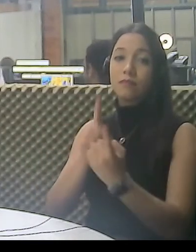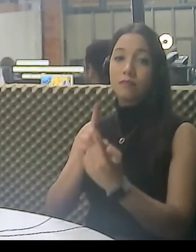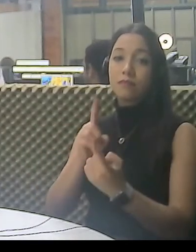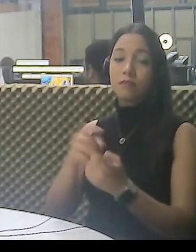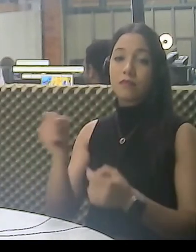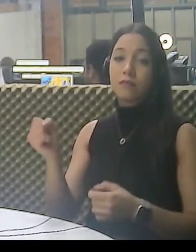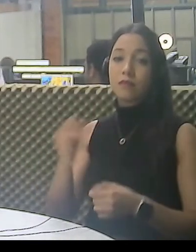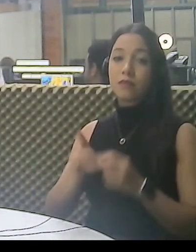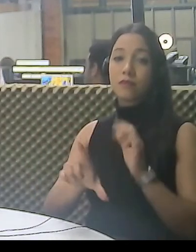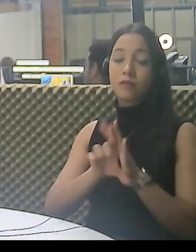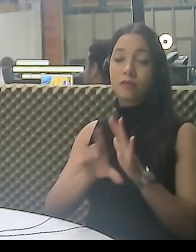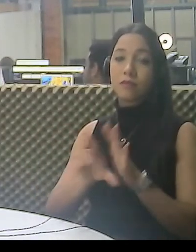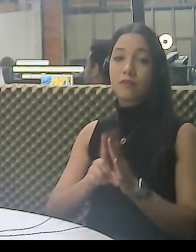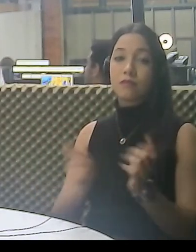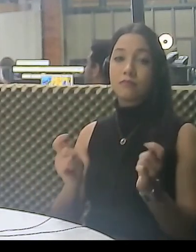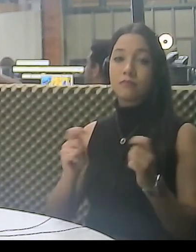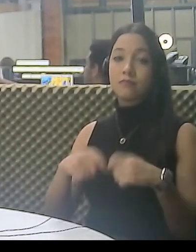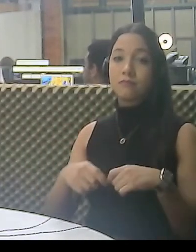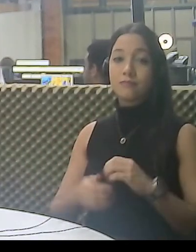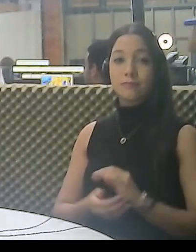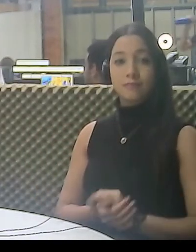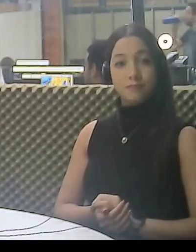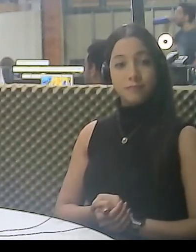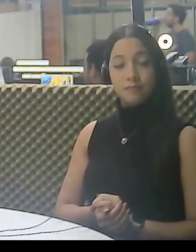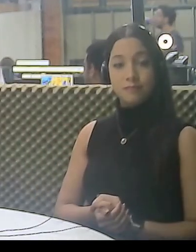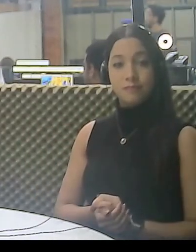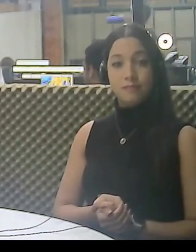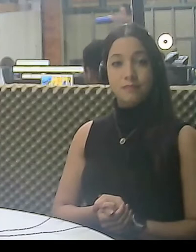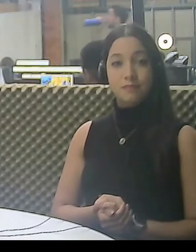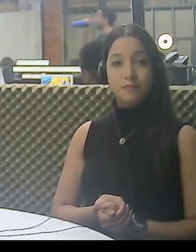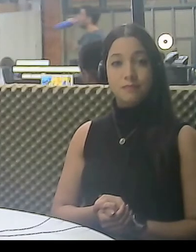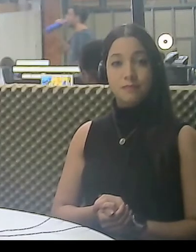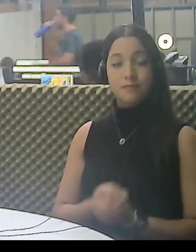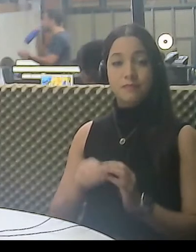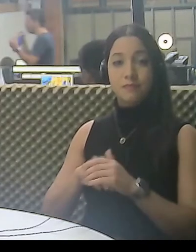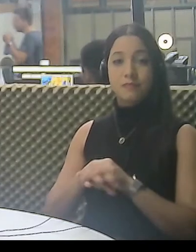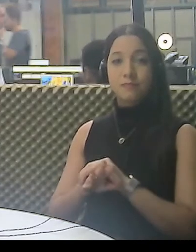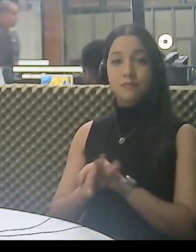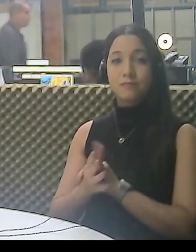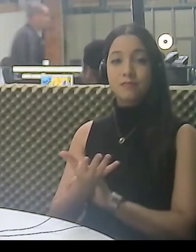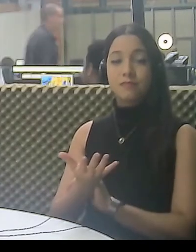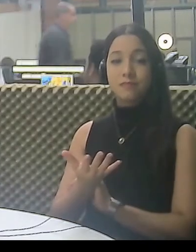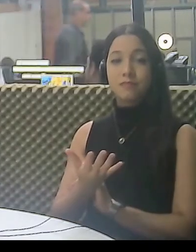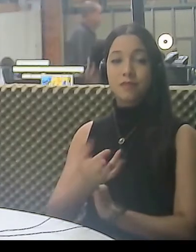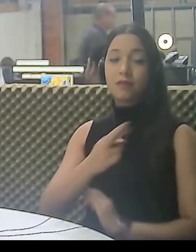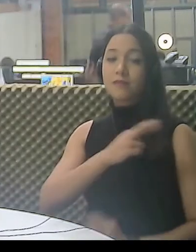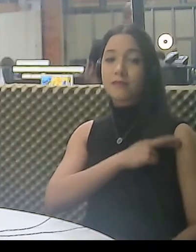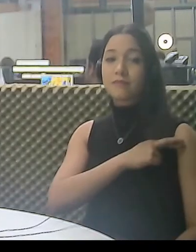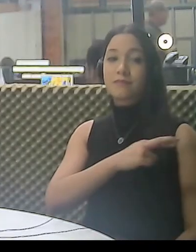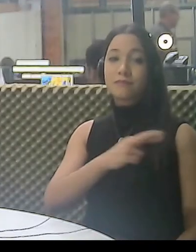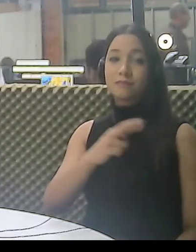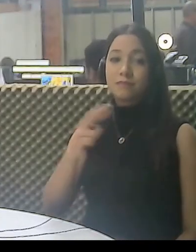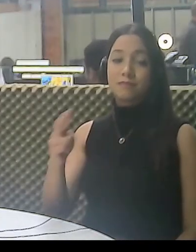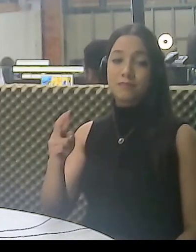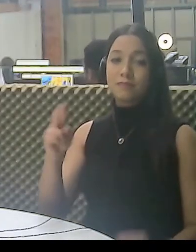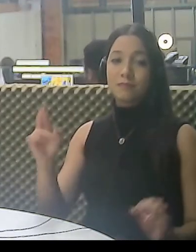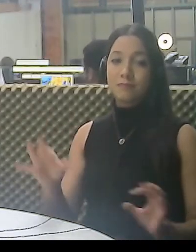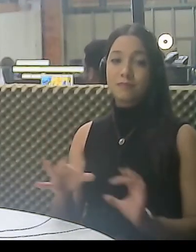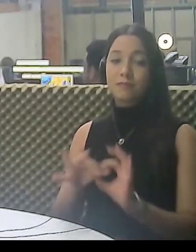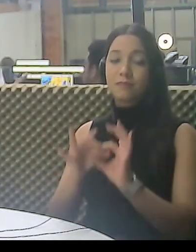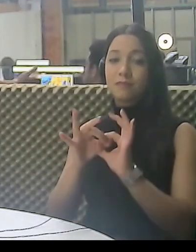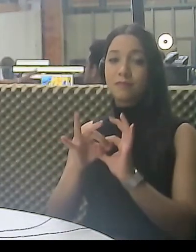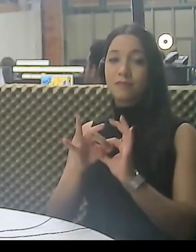pela nova legislação. A tradicional e a religiosidade irão tomar conta